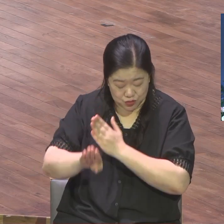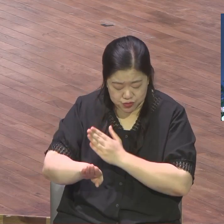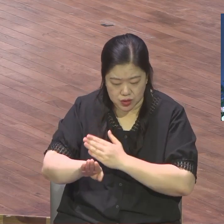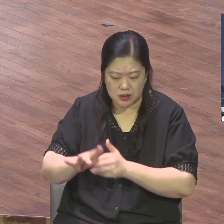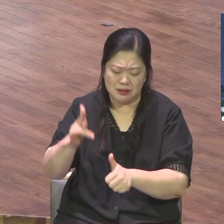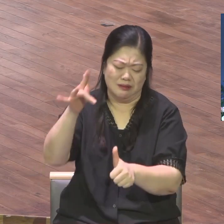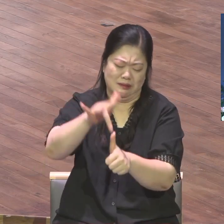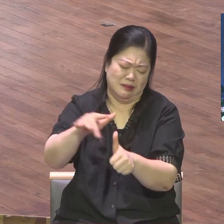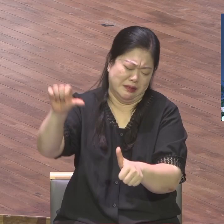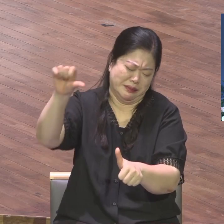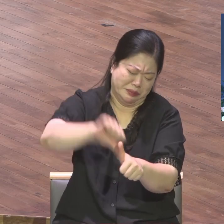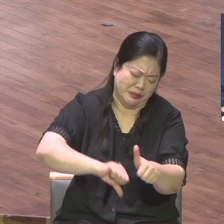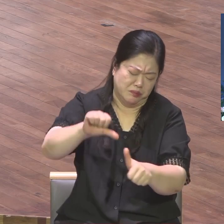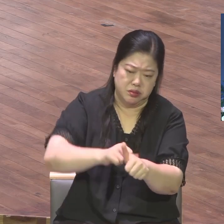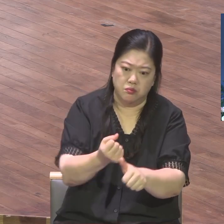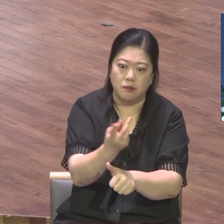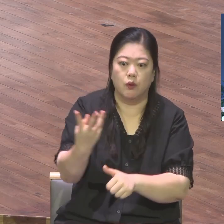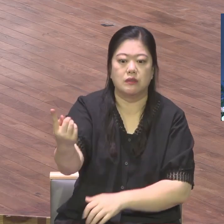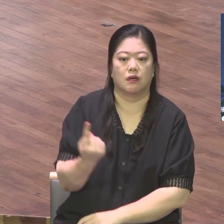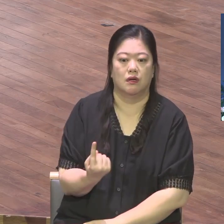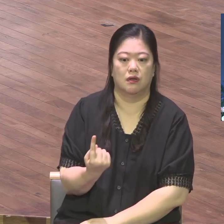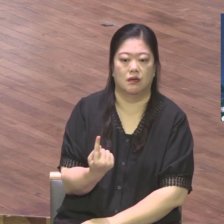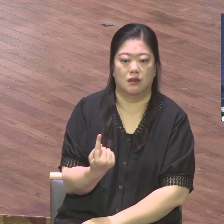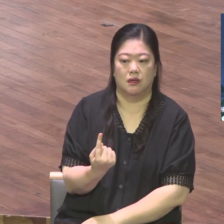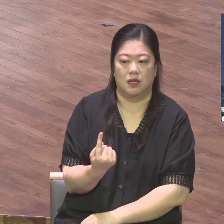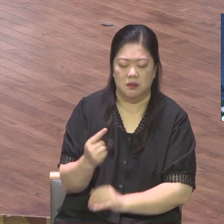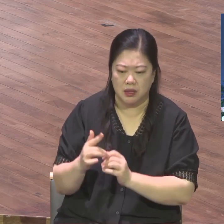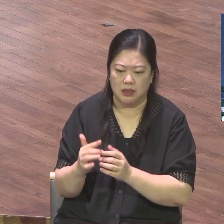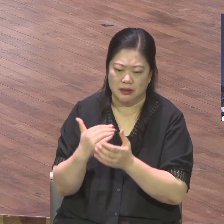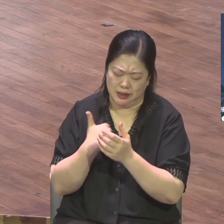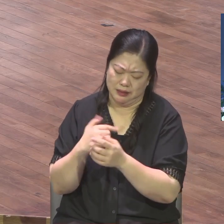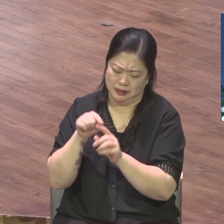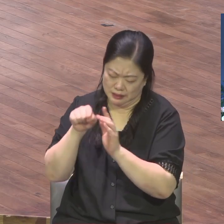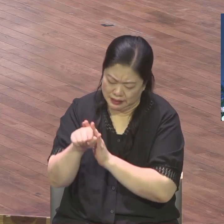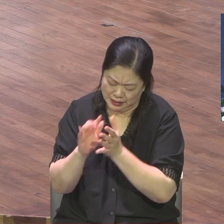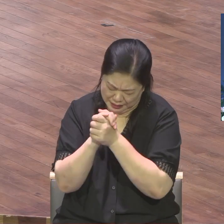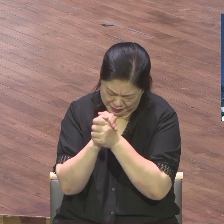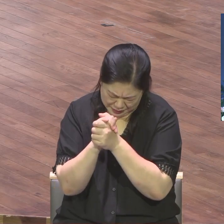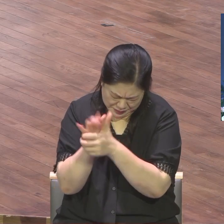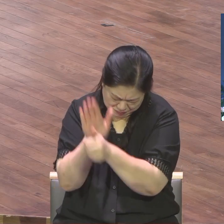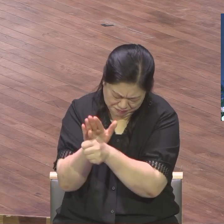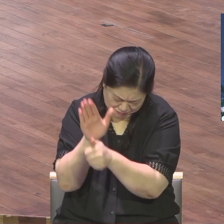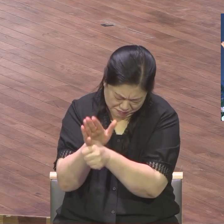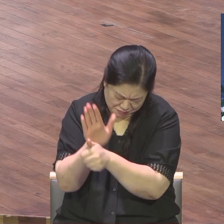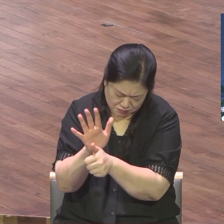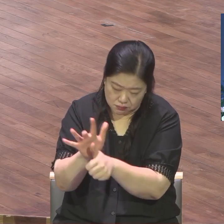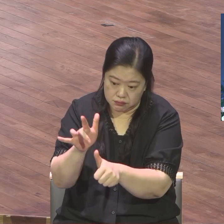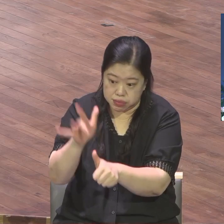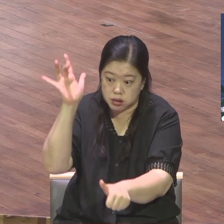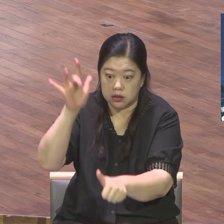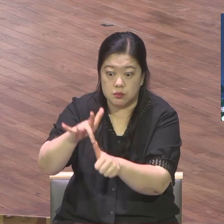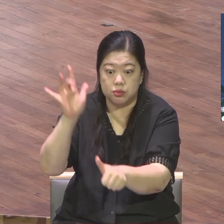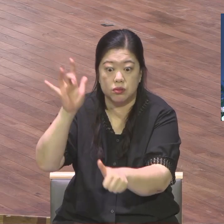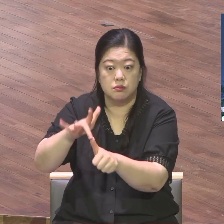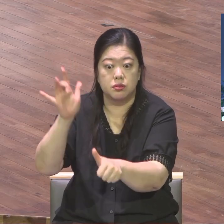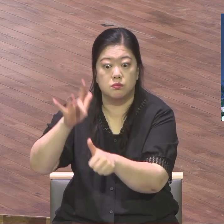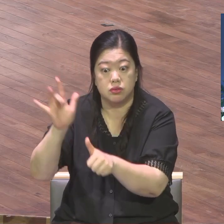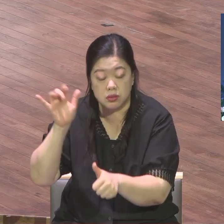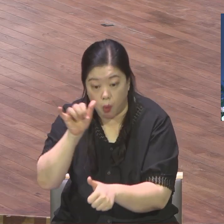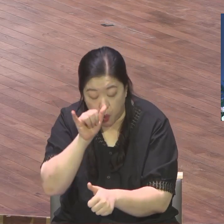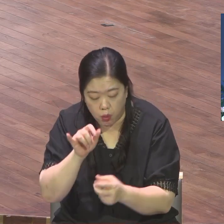아니 불치병자 일주일에 두 번씩 고려대 병원 가서 치료 안 받으면 안 되는 사람 기도했더니 그냥 나와버려. 그냥